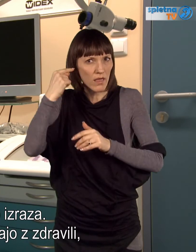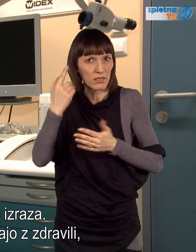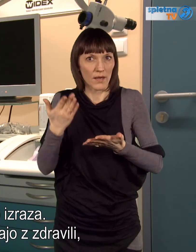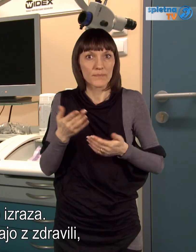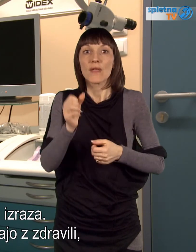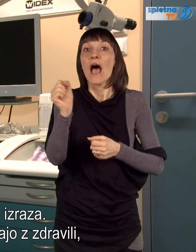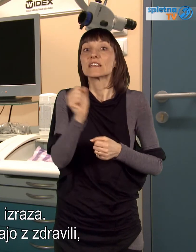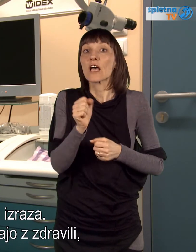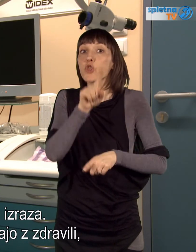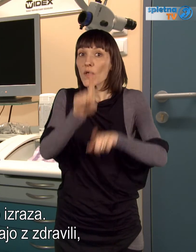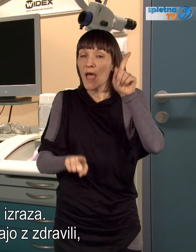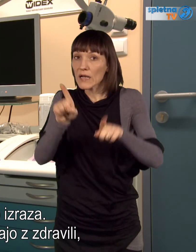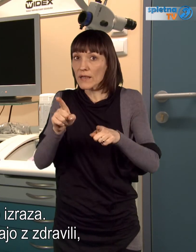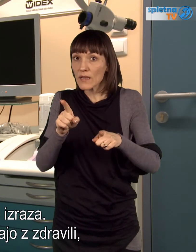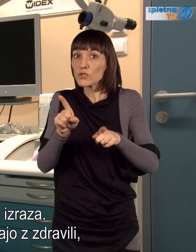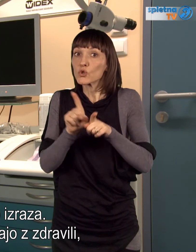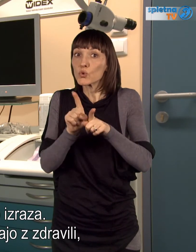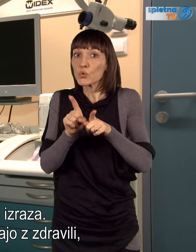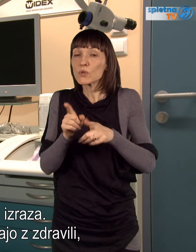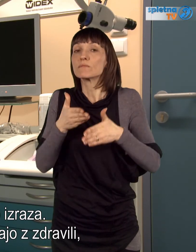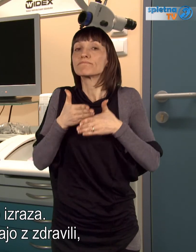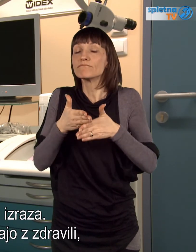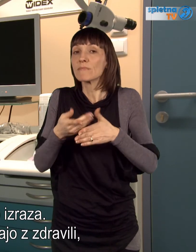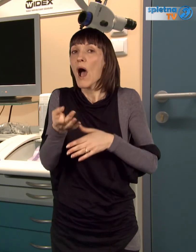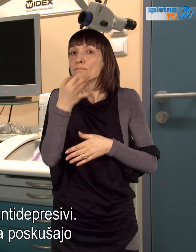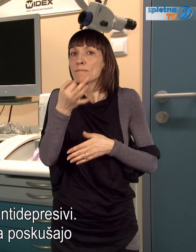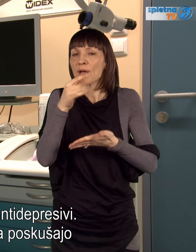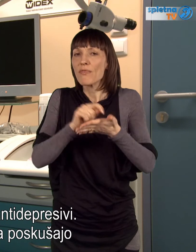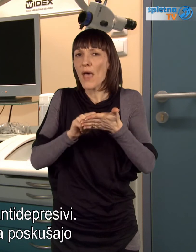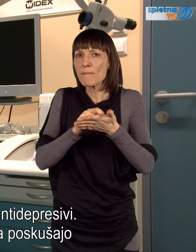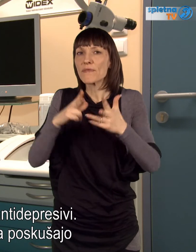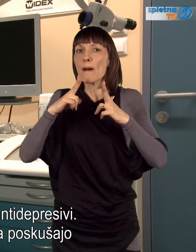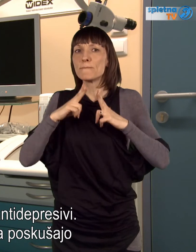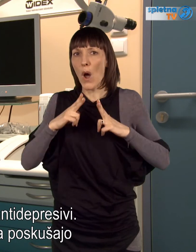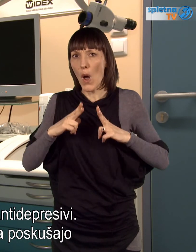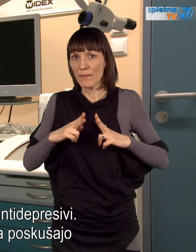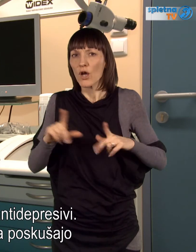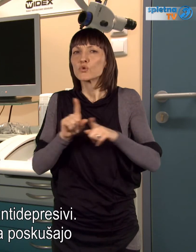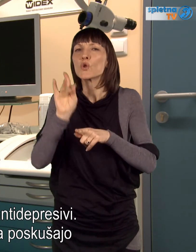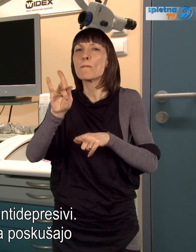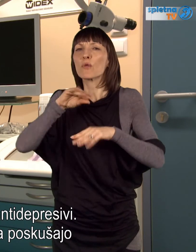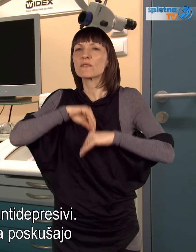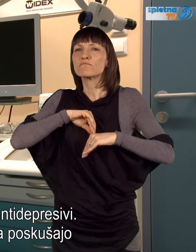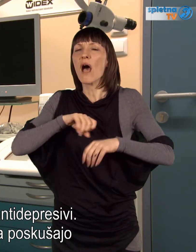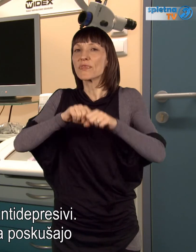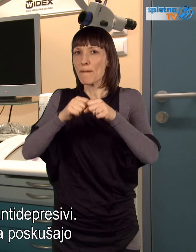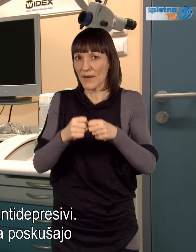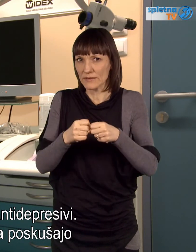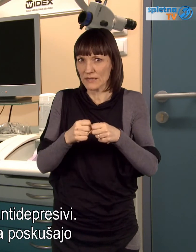Zato si nekateri pomagajo tudi z zdravili, ki jih pomerjajo, včasih celo z antidepresivi. In kot sem rekla